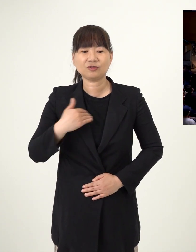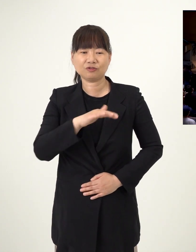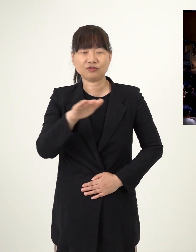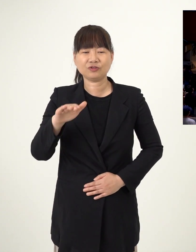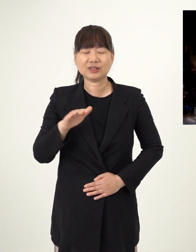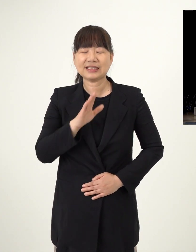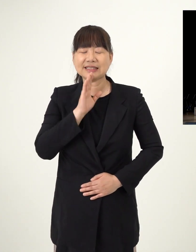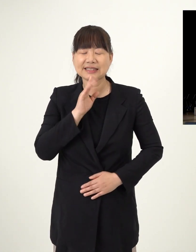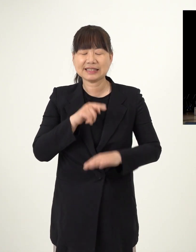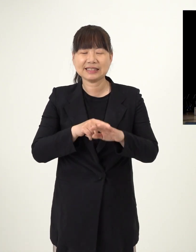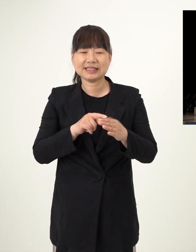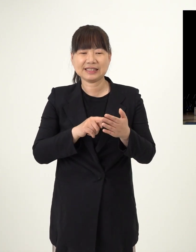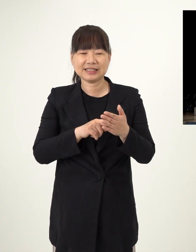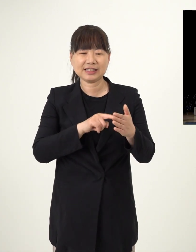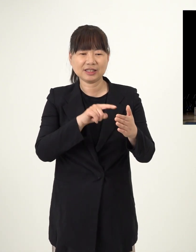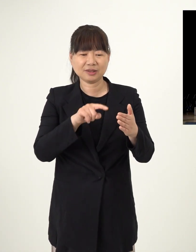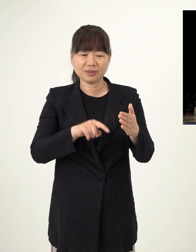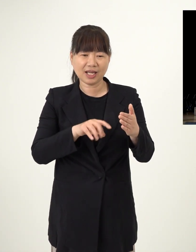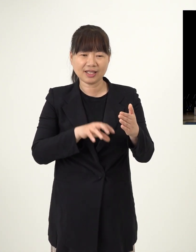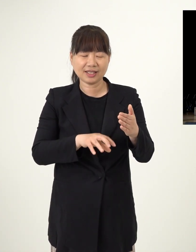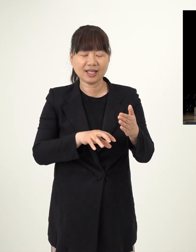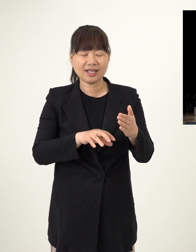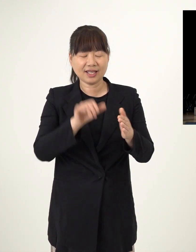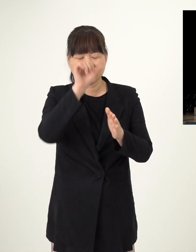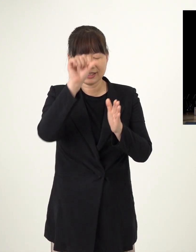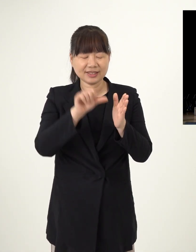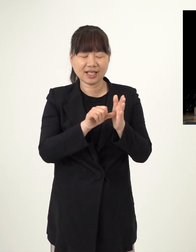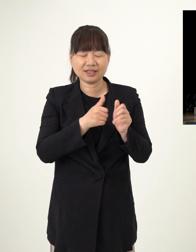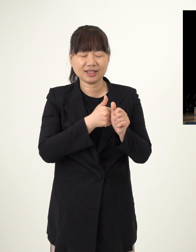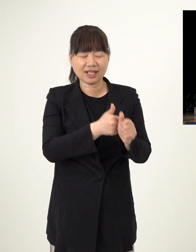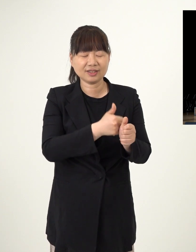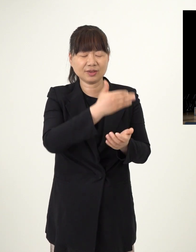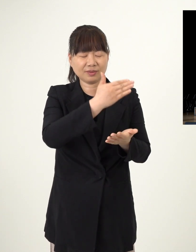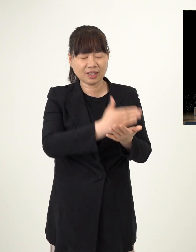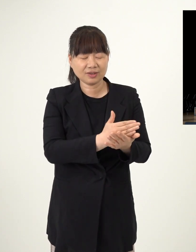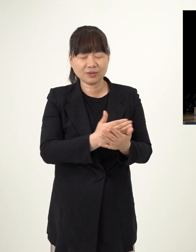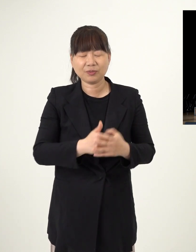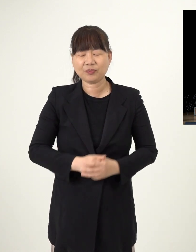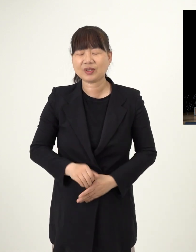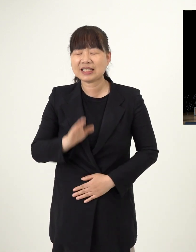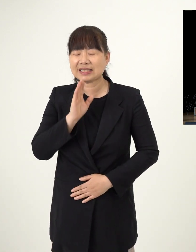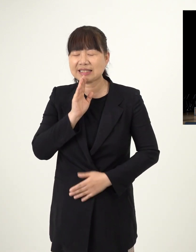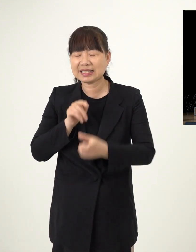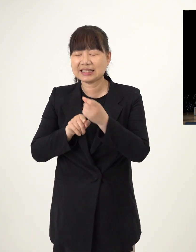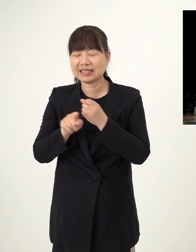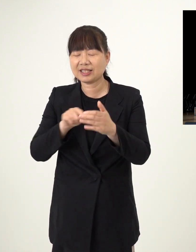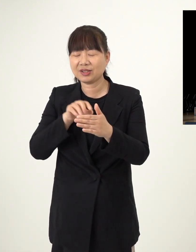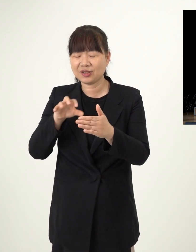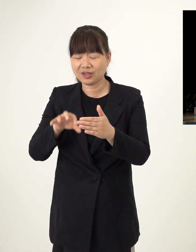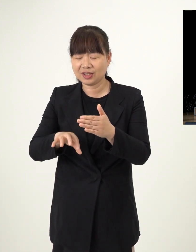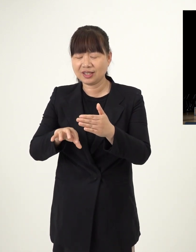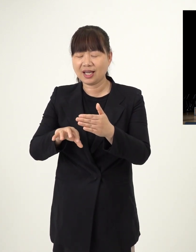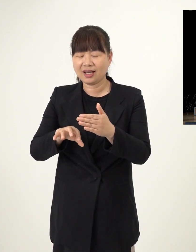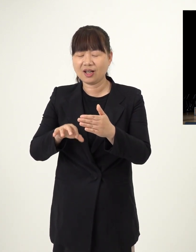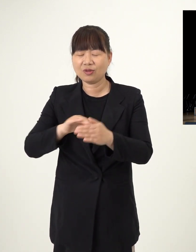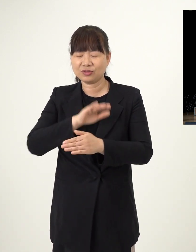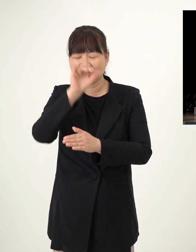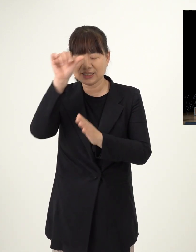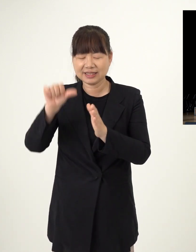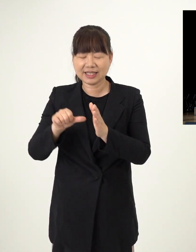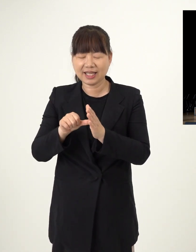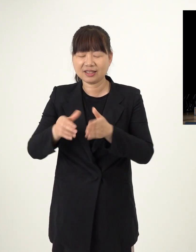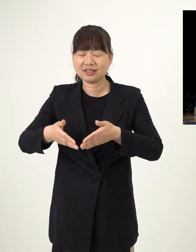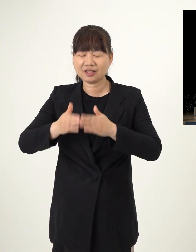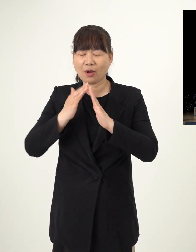우리의 진심의 인생을 기초하지 않도록 도우시고, 진리 위에 우리의 인생이 세워질 수